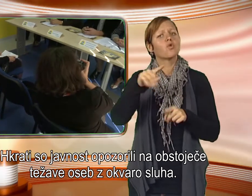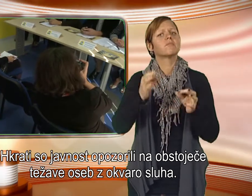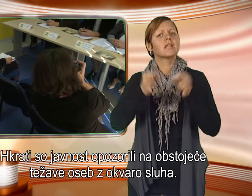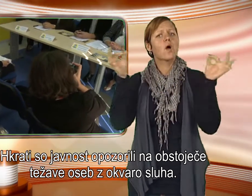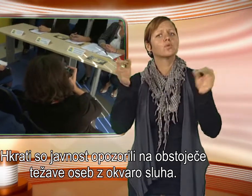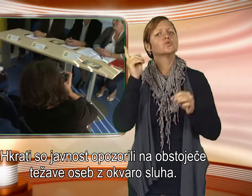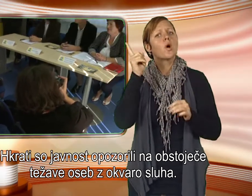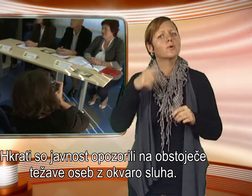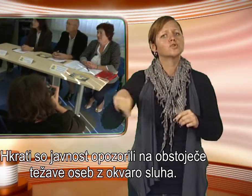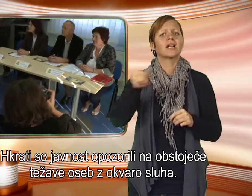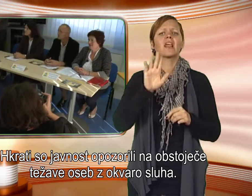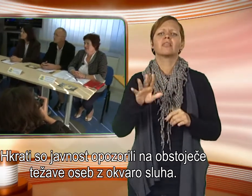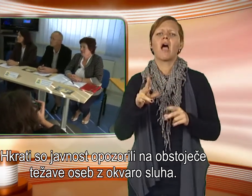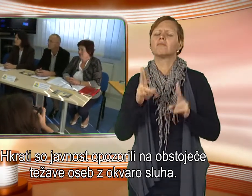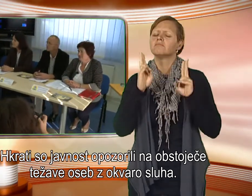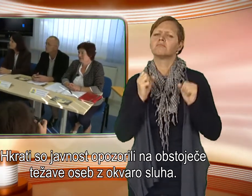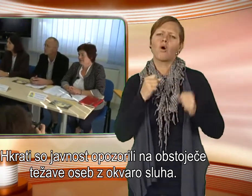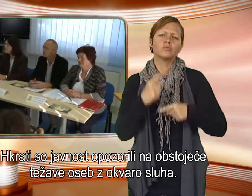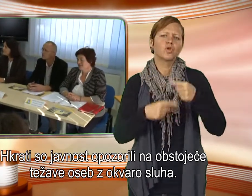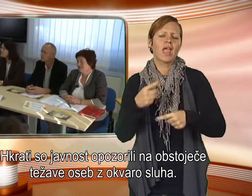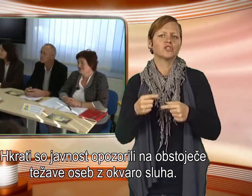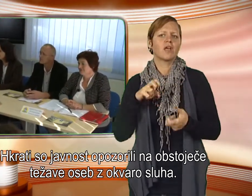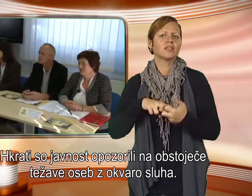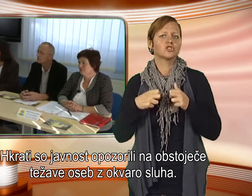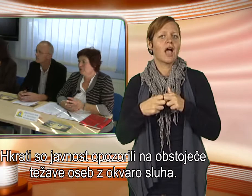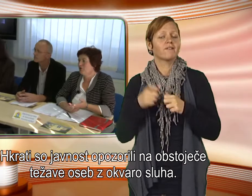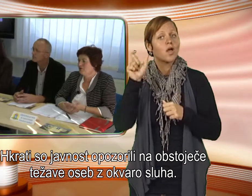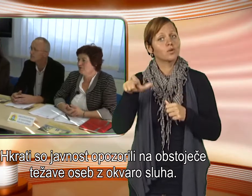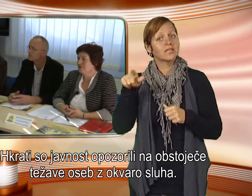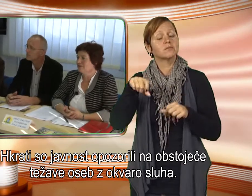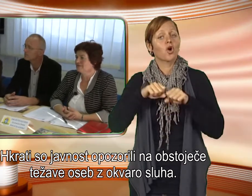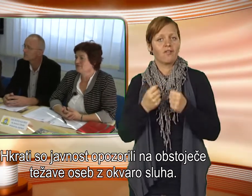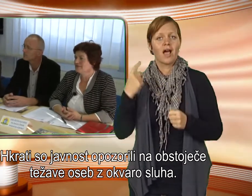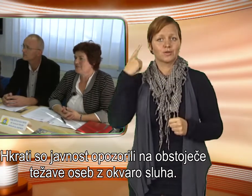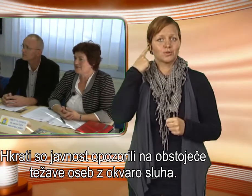Hkrati so javnost opozorili na obstoječe težave oseb z okvaro sluha.